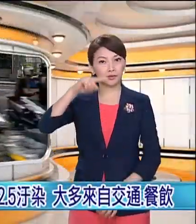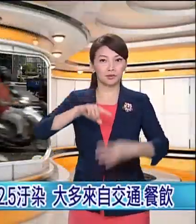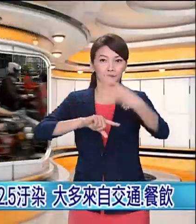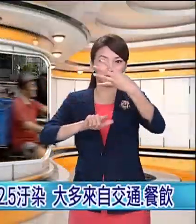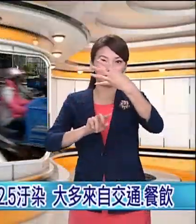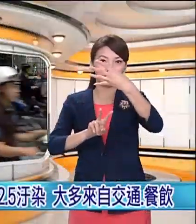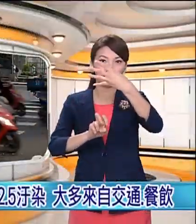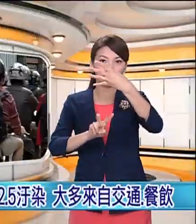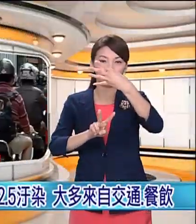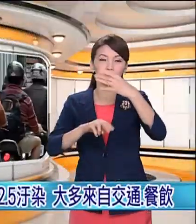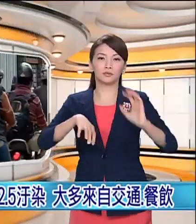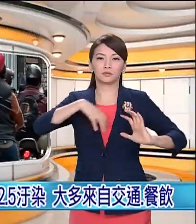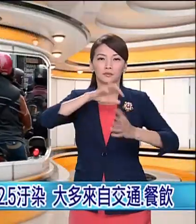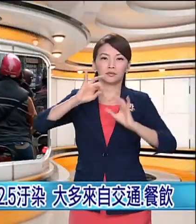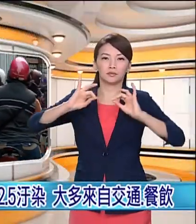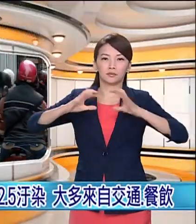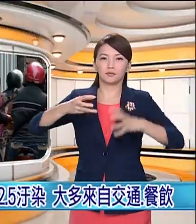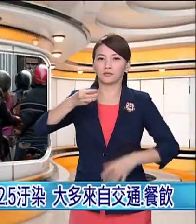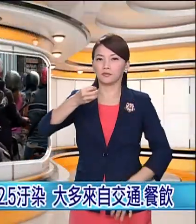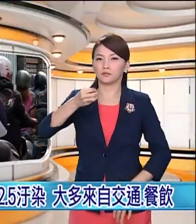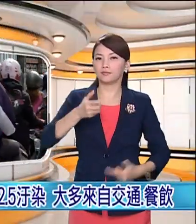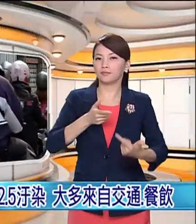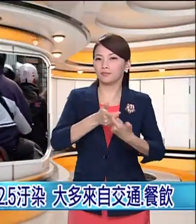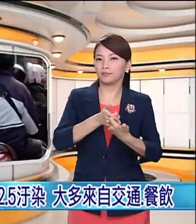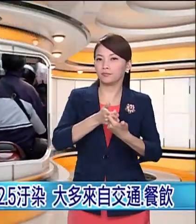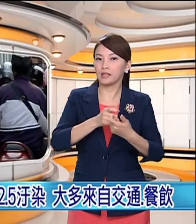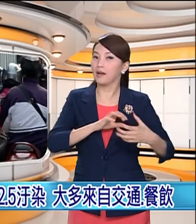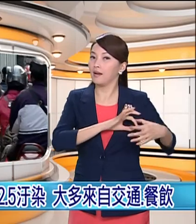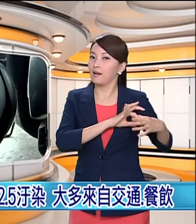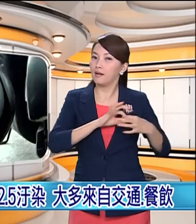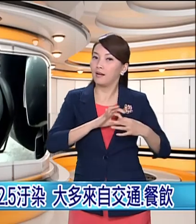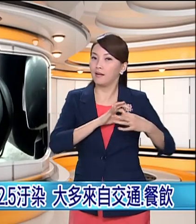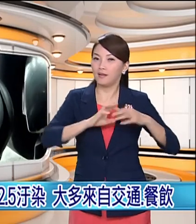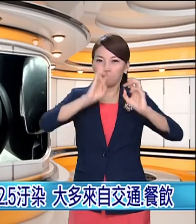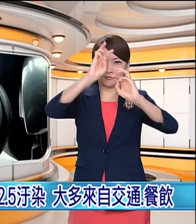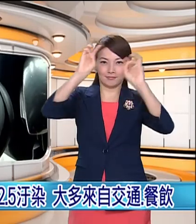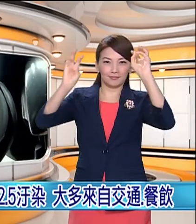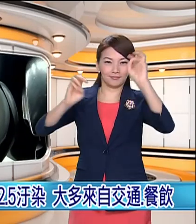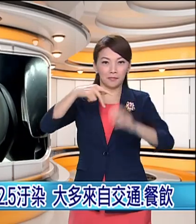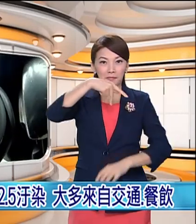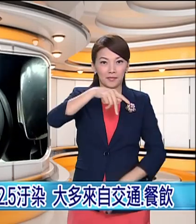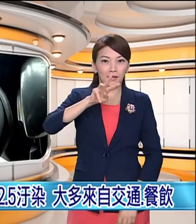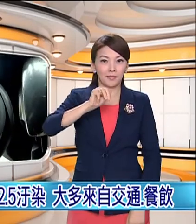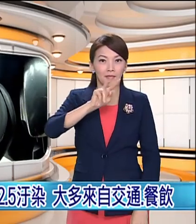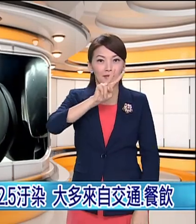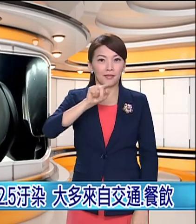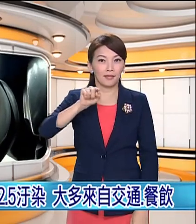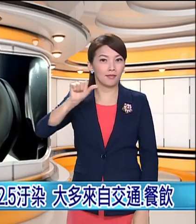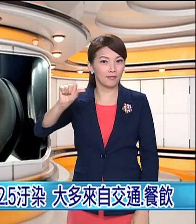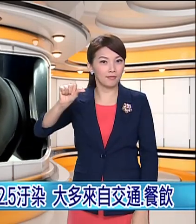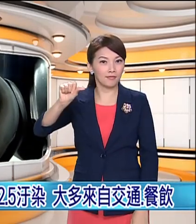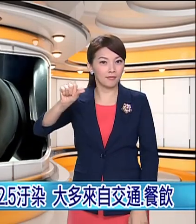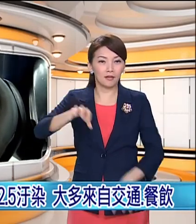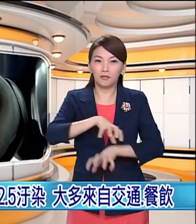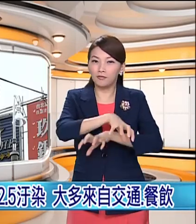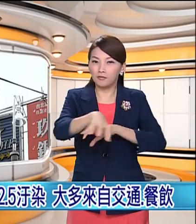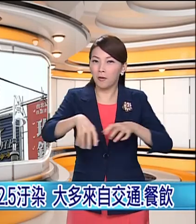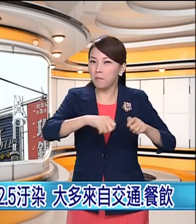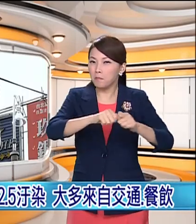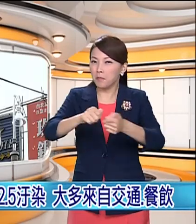天4月22号就是世界地球日，要带您来关心细悬浮微粒